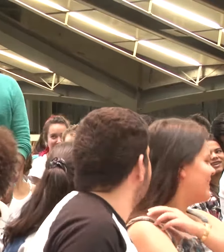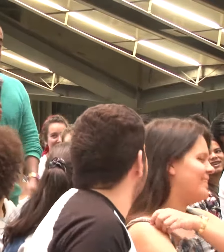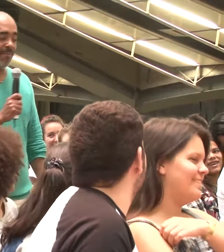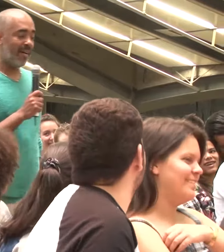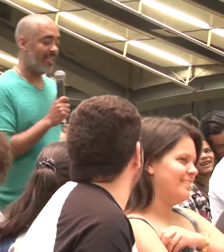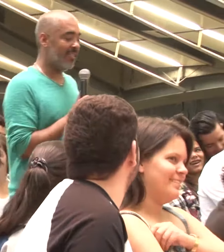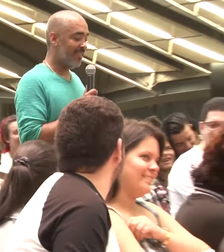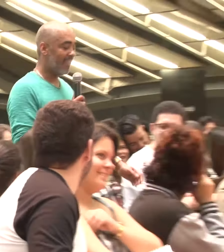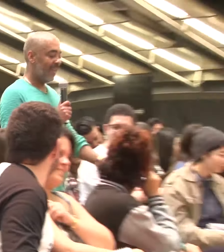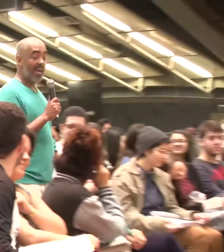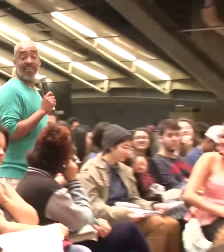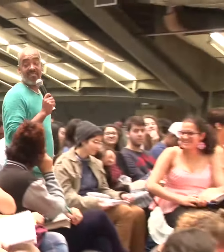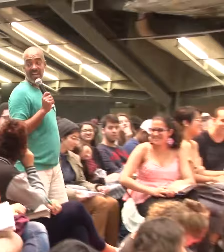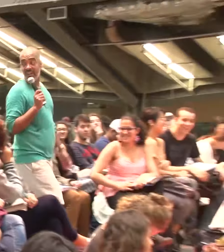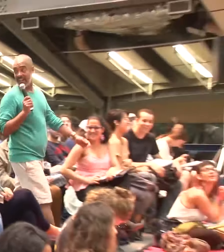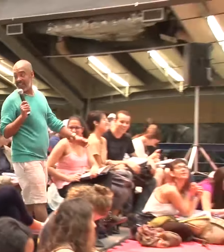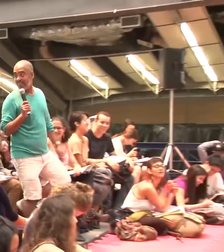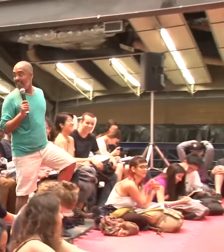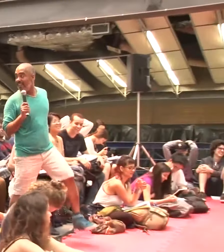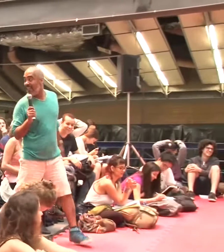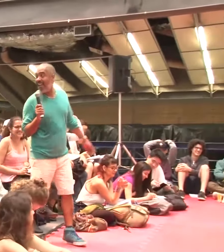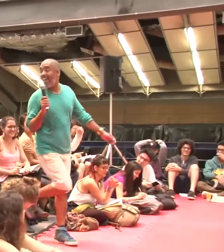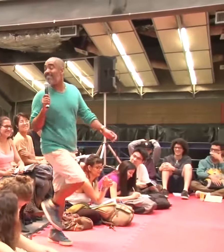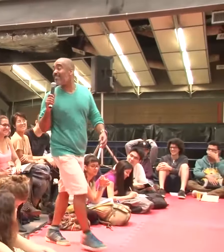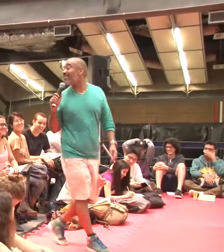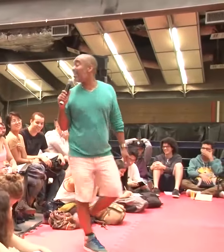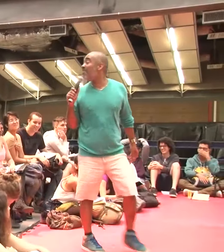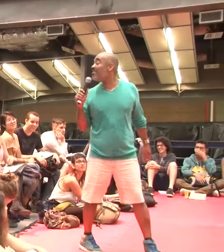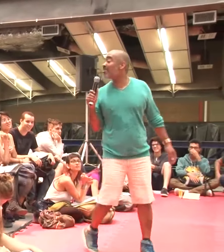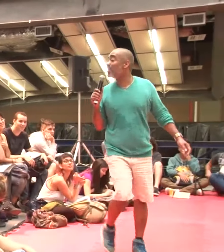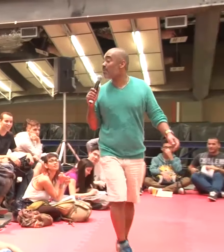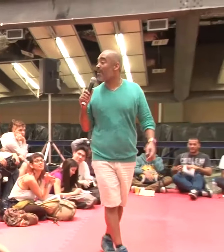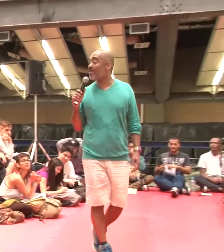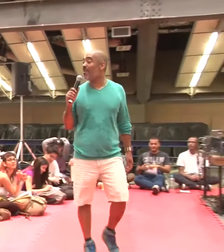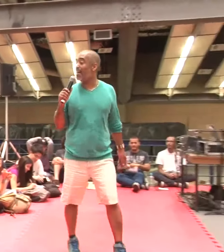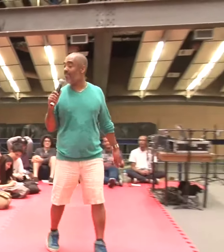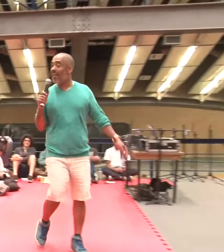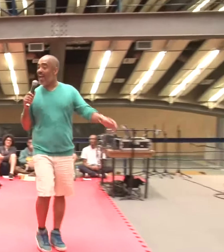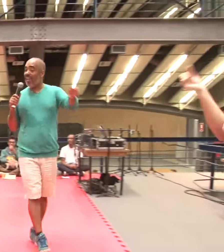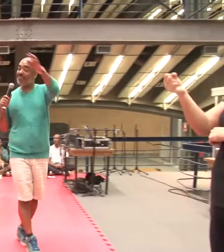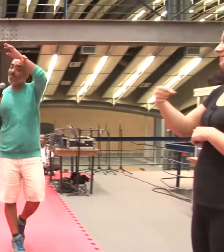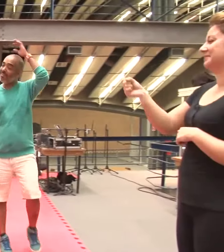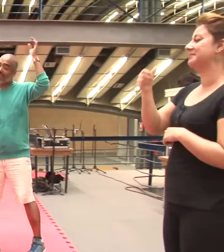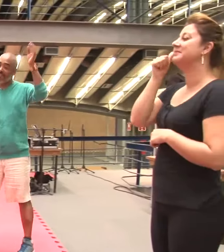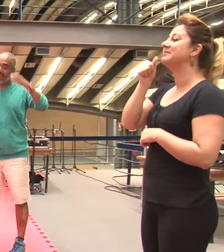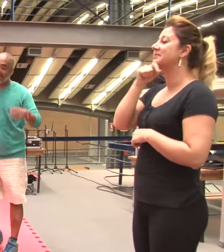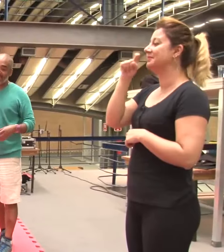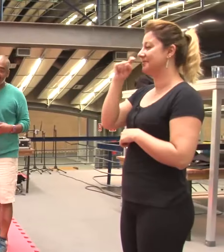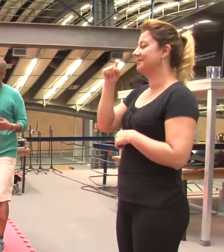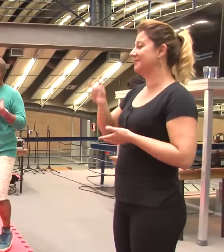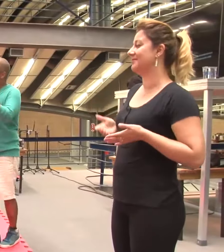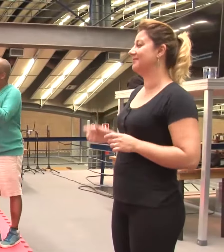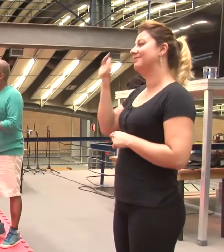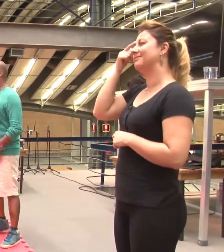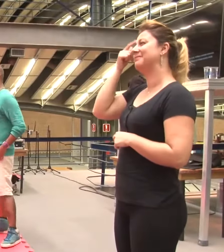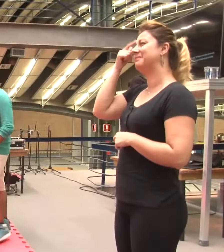Não lembro. Vai ser memória. É coisa de carioca. É excesso de cerveja que nossos pais tomaram. Aí tudo nasceu assim,